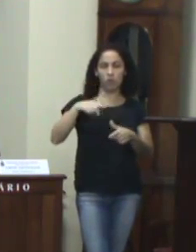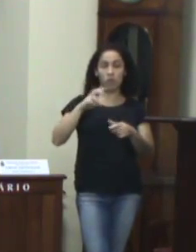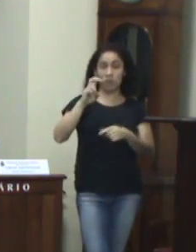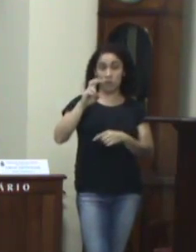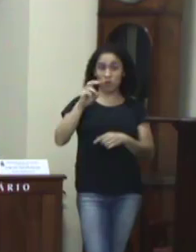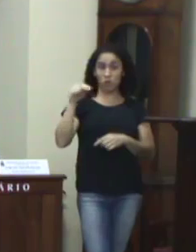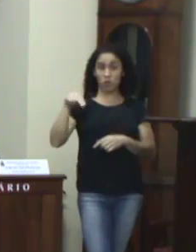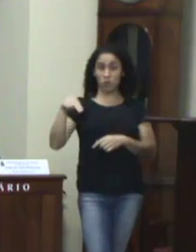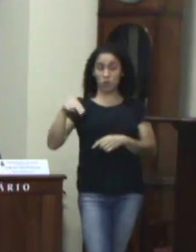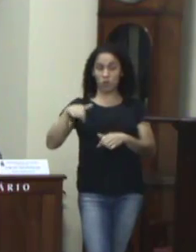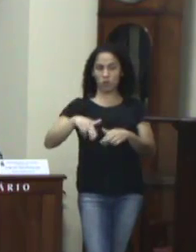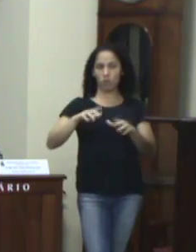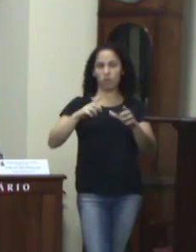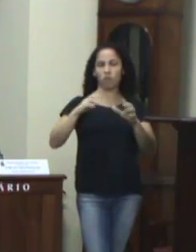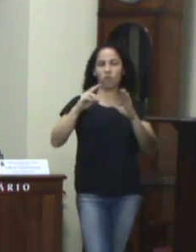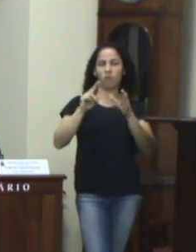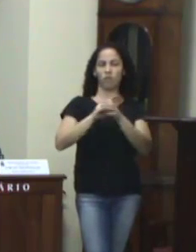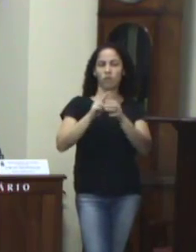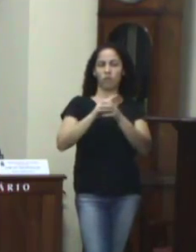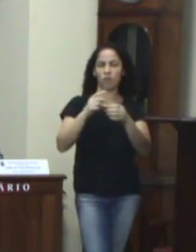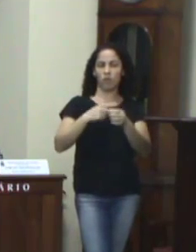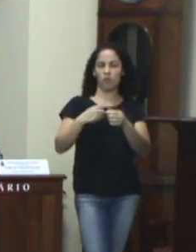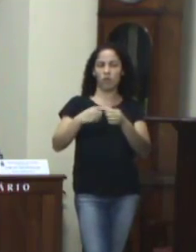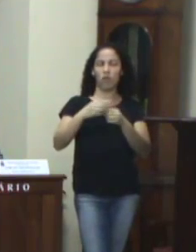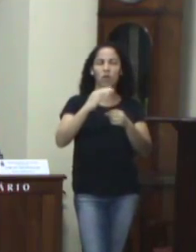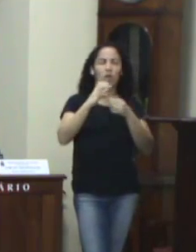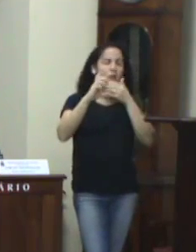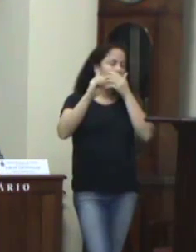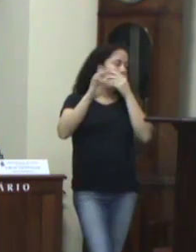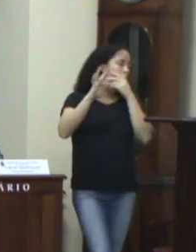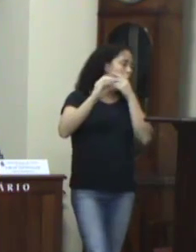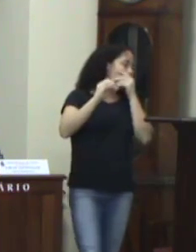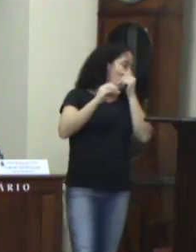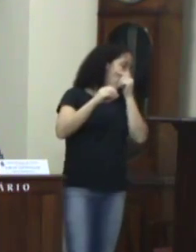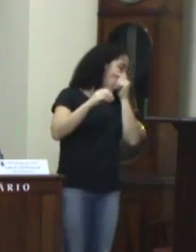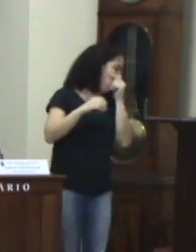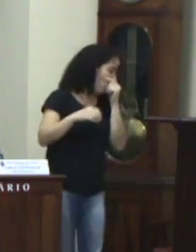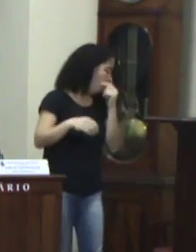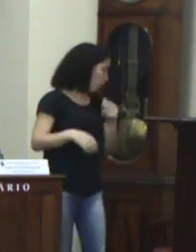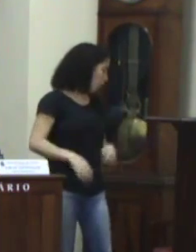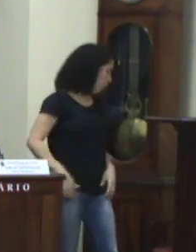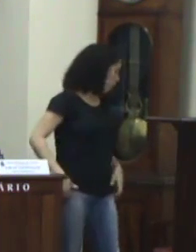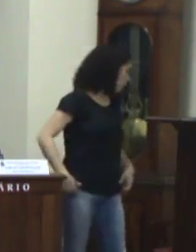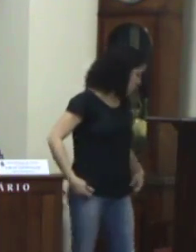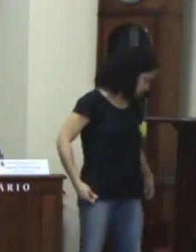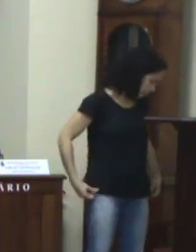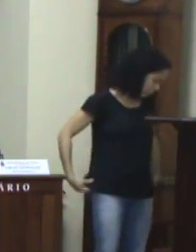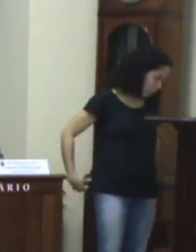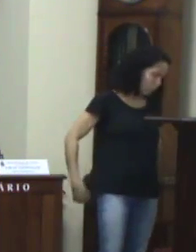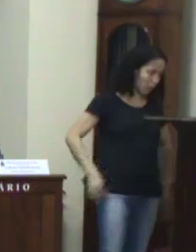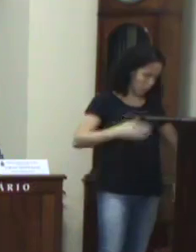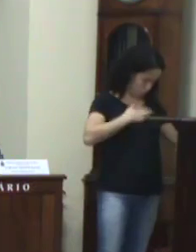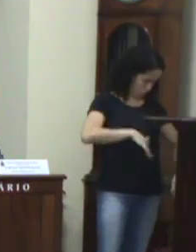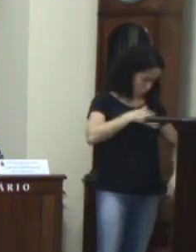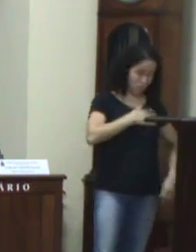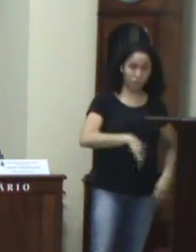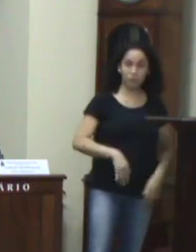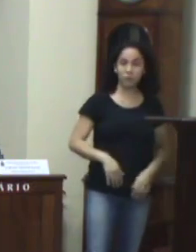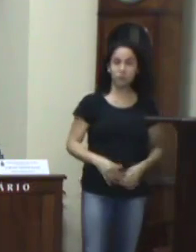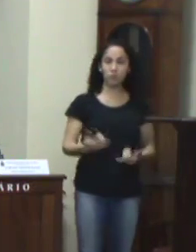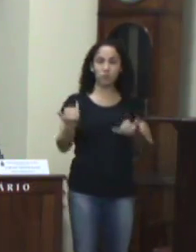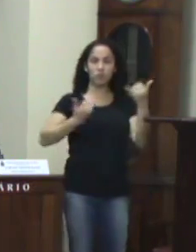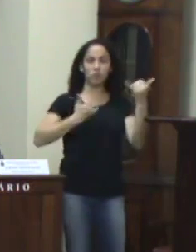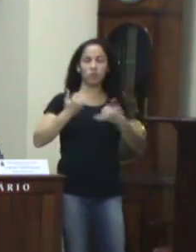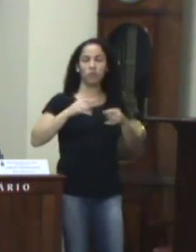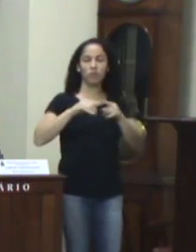5/11/2018, segunda-feira, às 7 horas, CEFET, situada na Rua Vontade da Pátria, número 30, Belo Horizonte, Distrito 7. Informamos ainda que já